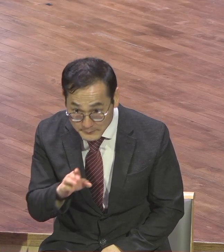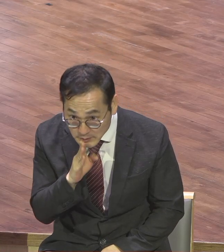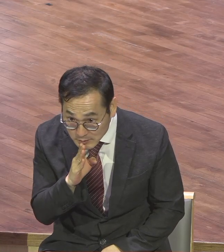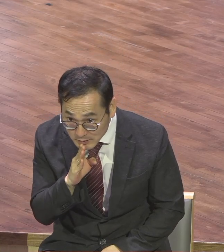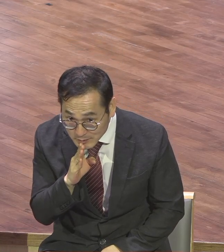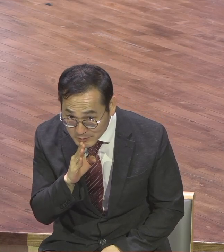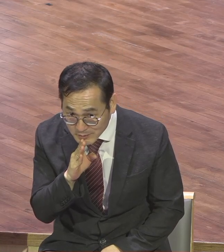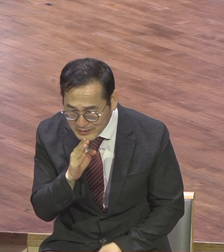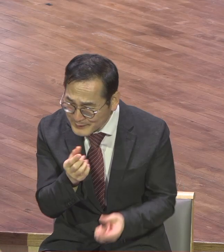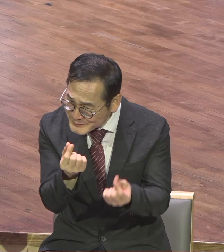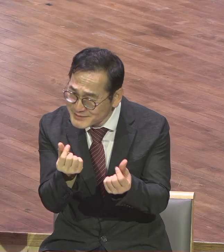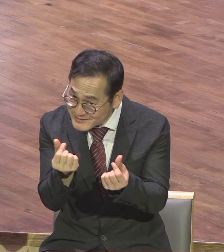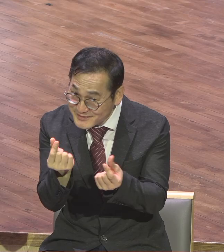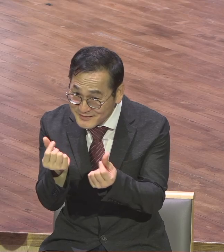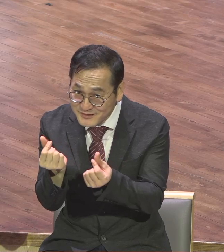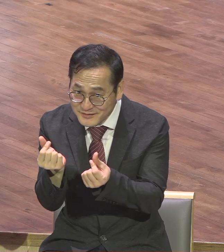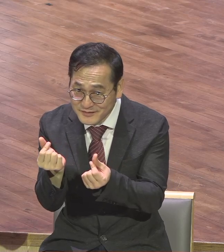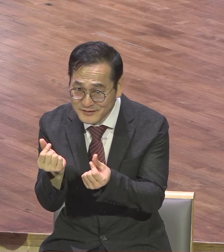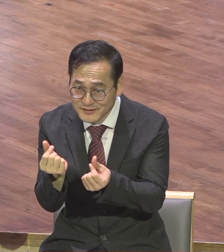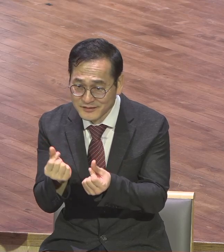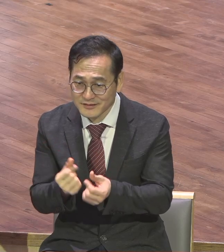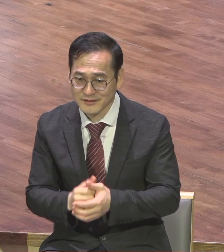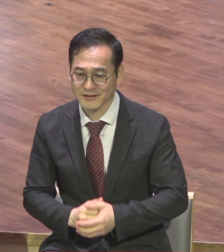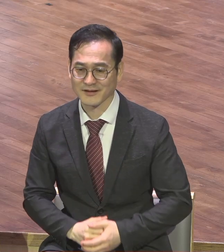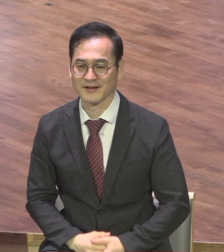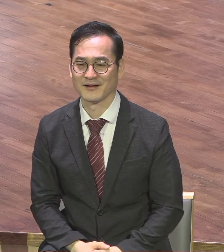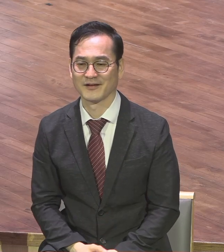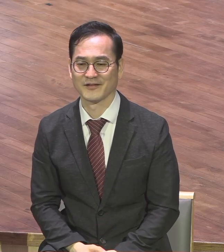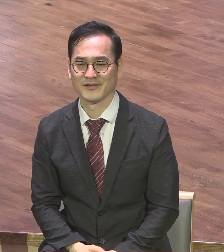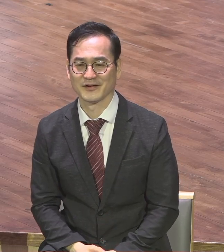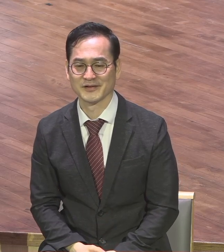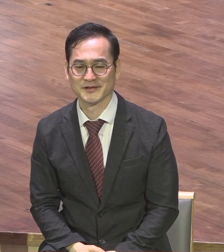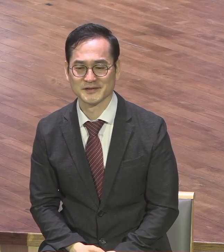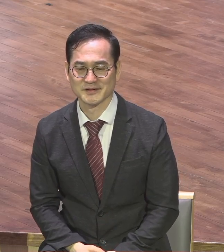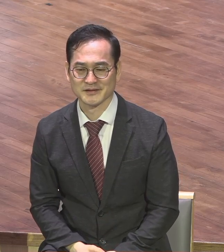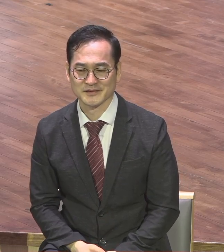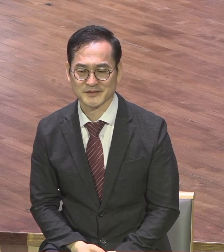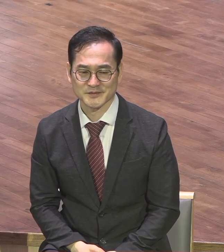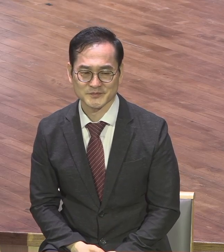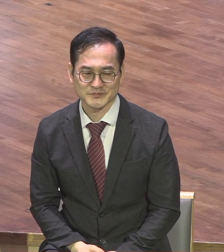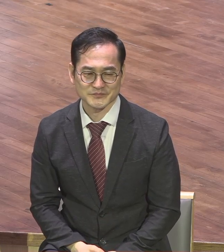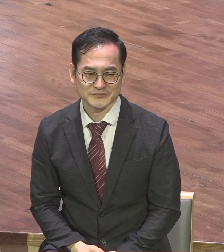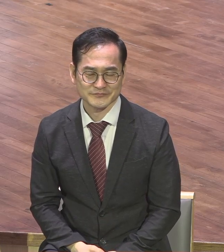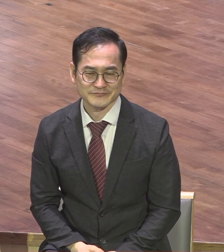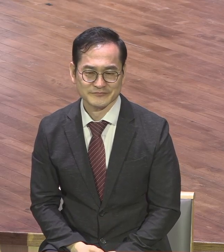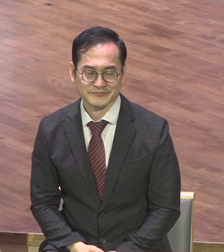전부 맞지는 않겠지만은 아마 공감 가는 분들이 많을 것이다.